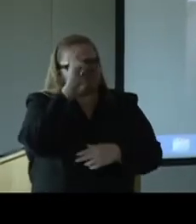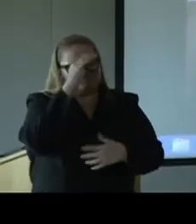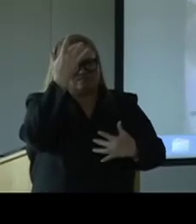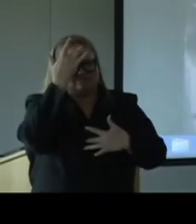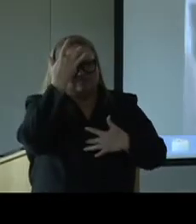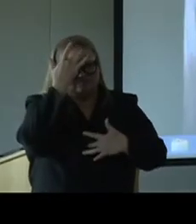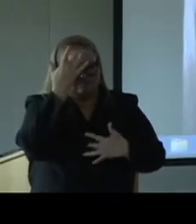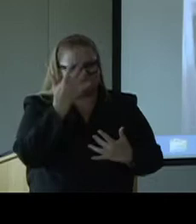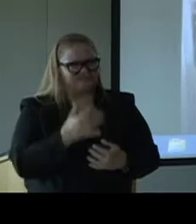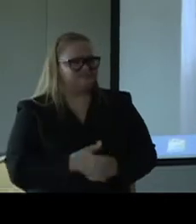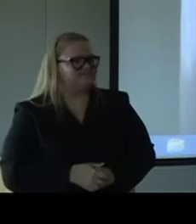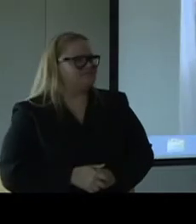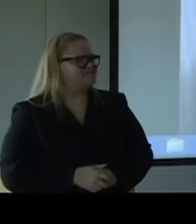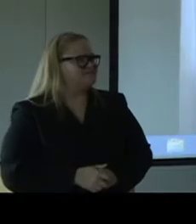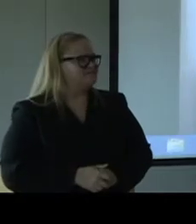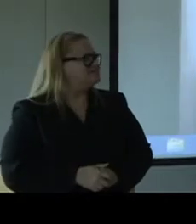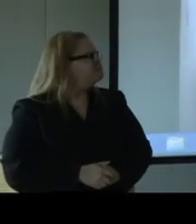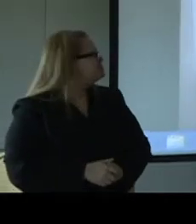física.